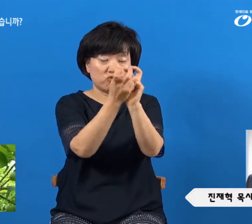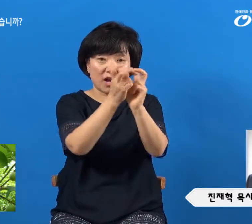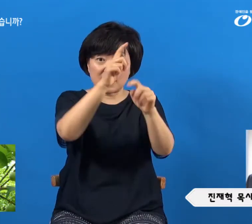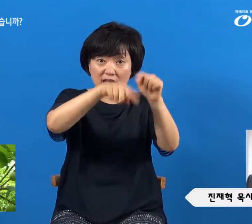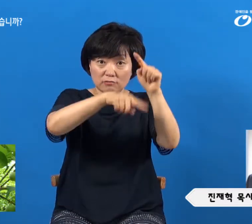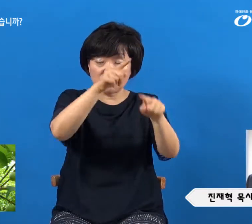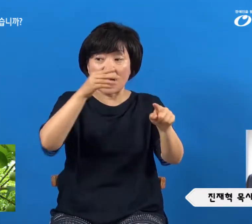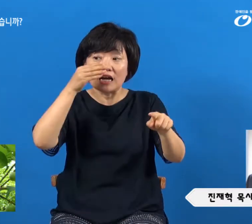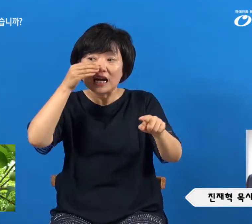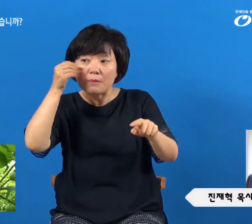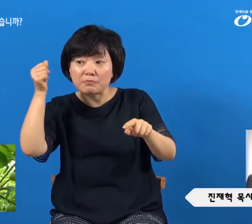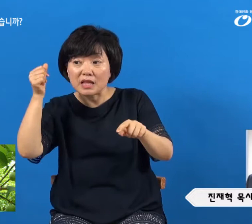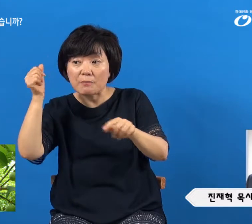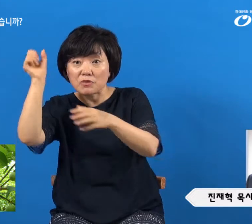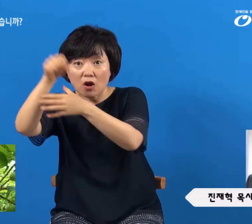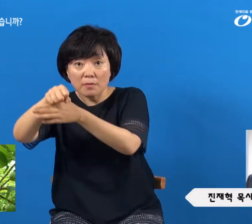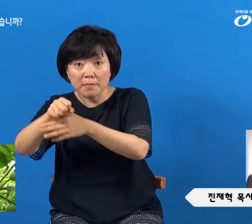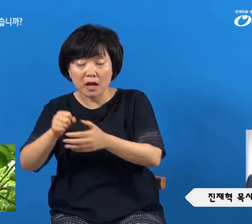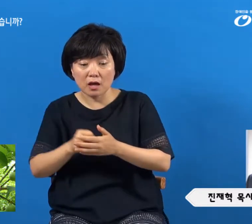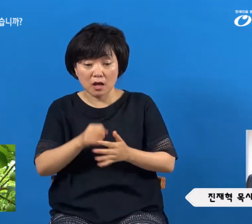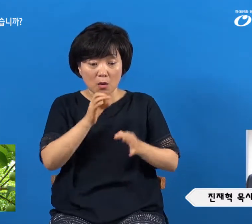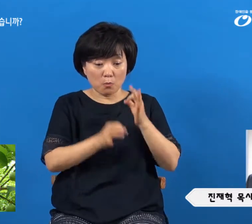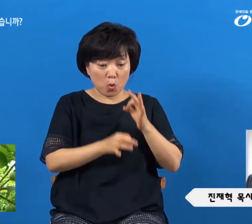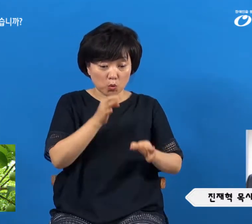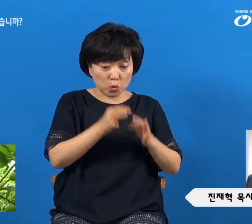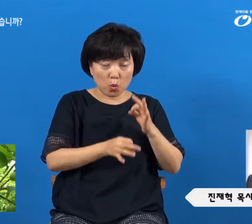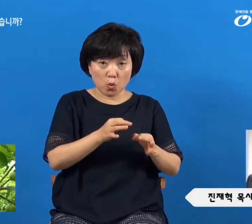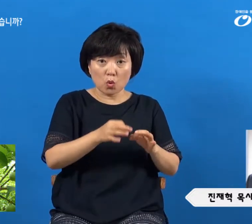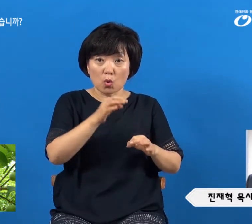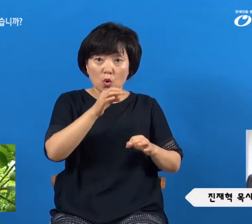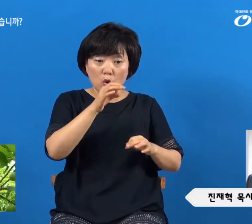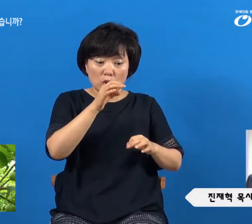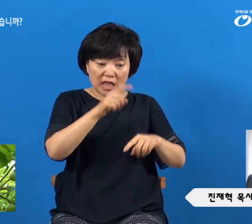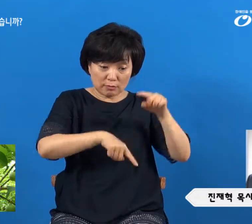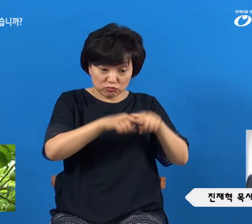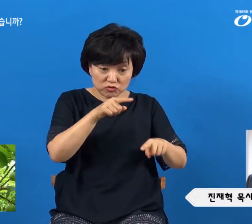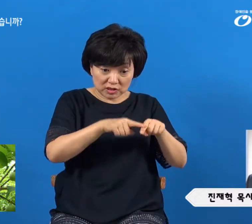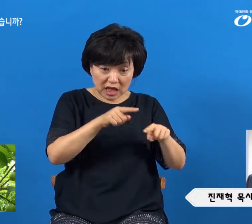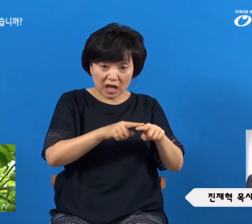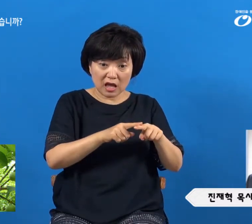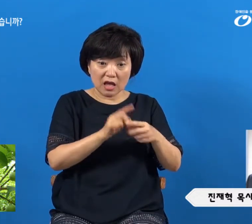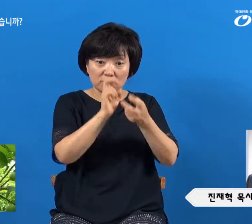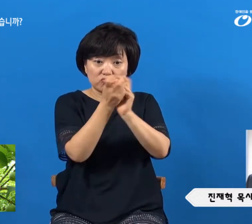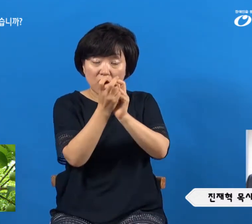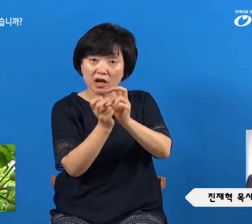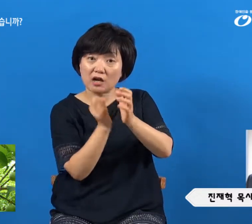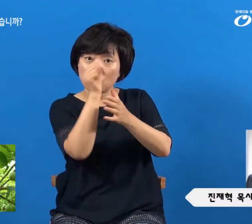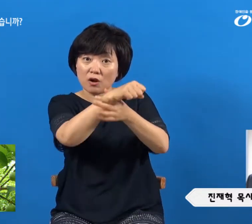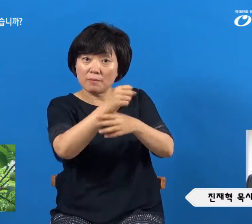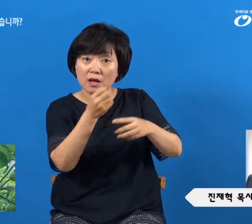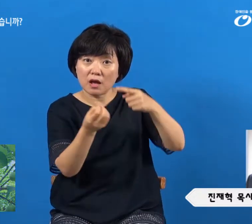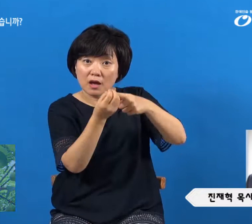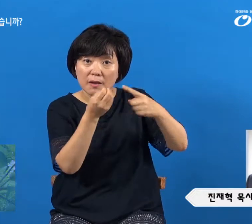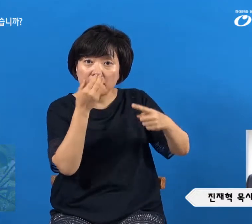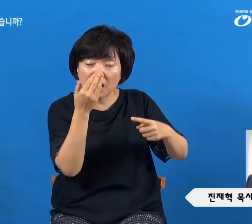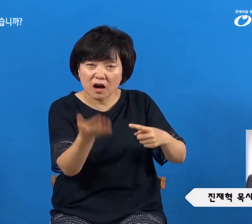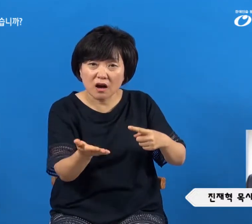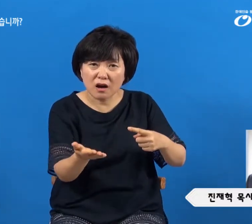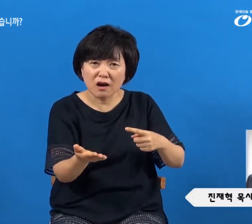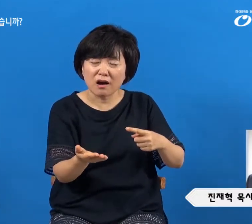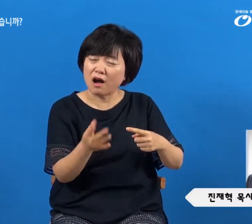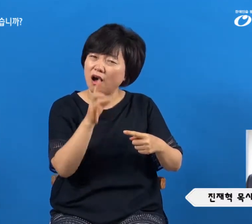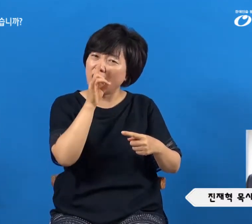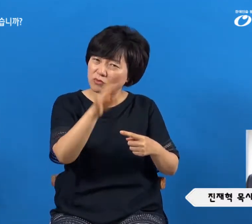나무가 감람 열매를 포도나무가 무화과를 맺을 수가 있겠느냐라고 이야기합니다. 이야기합니다.